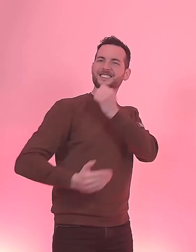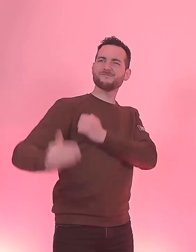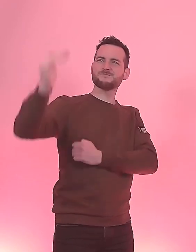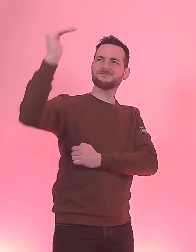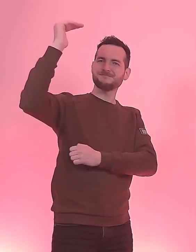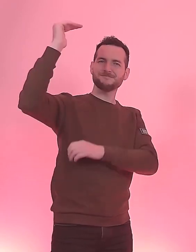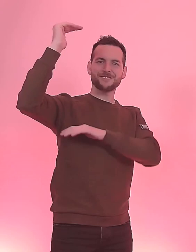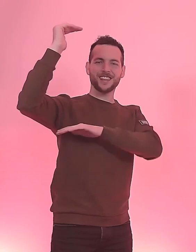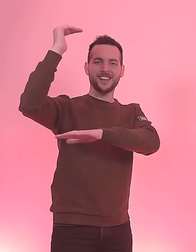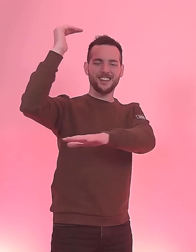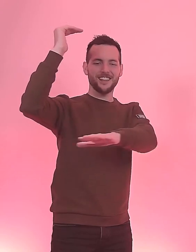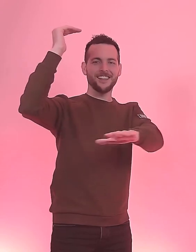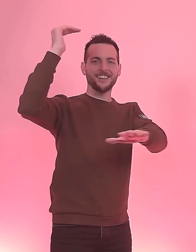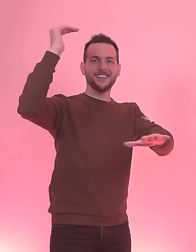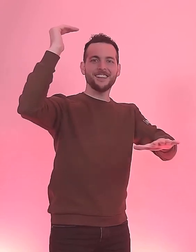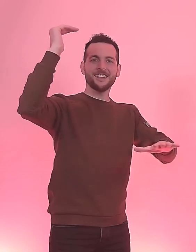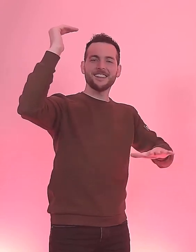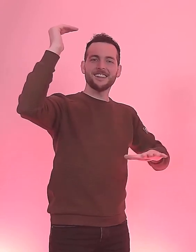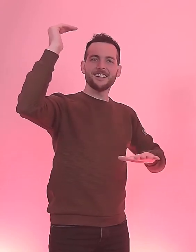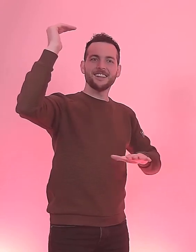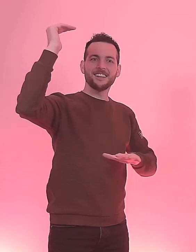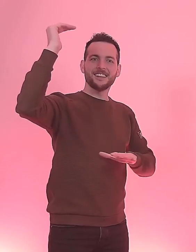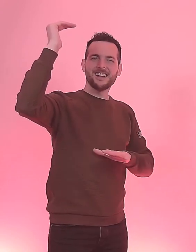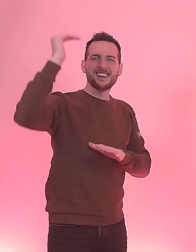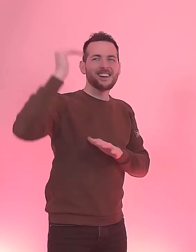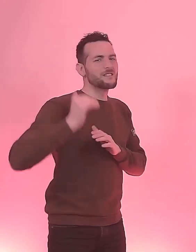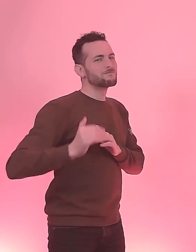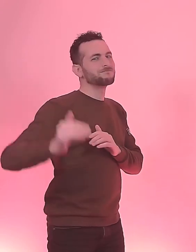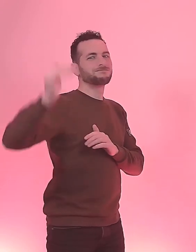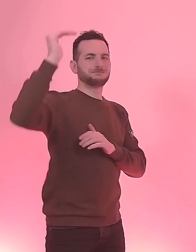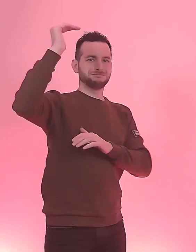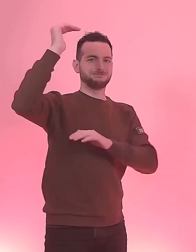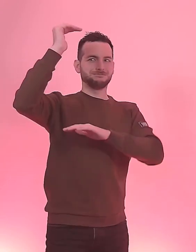mobiel wanneer